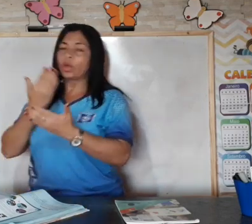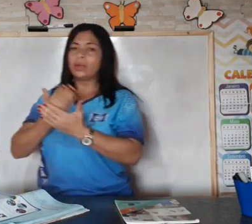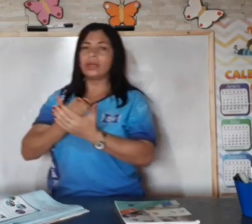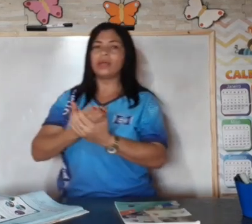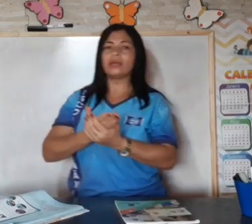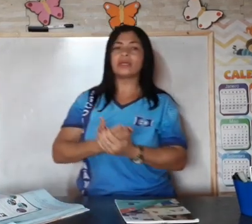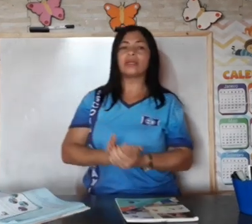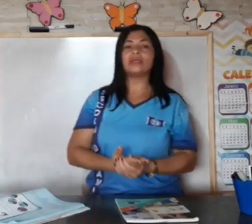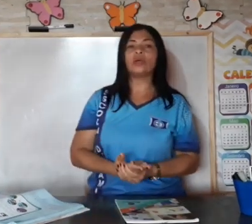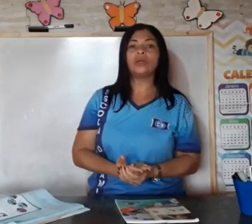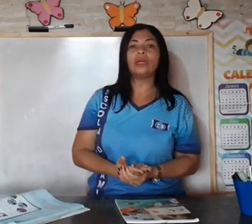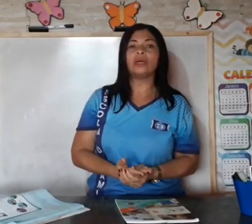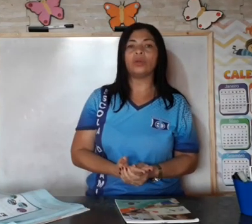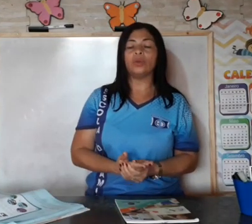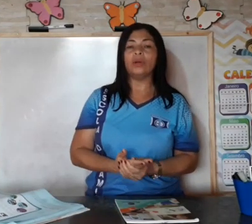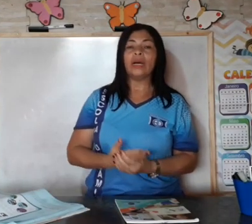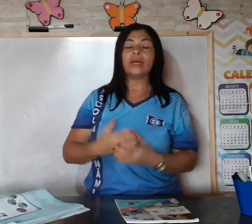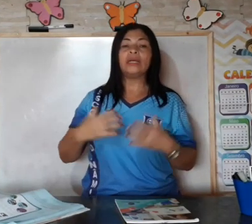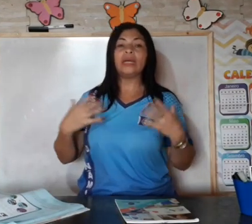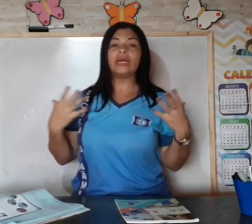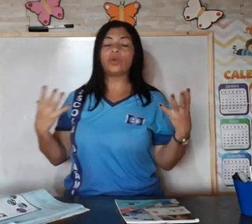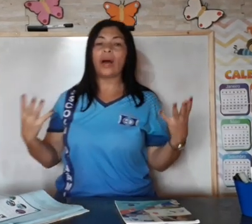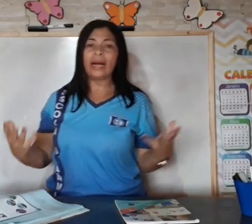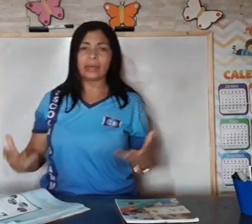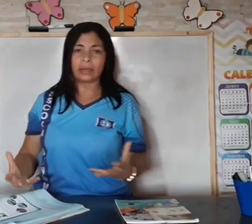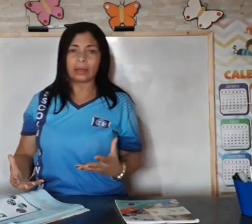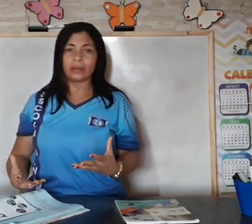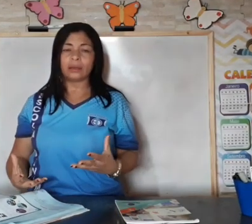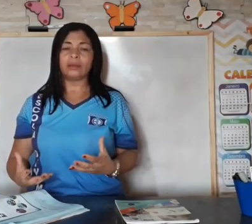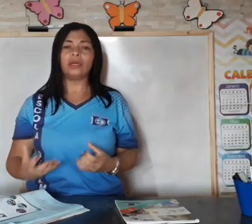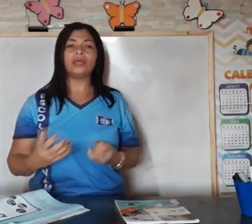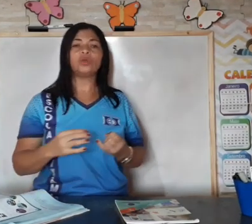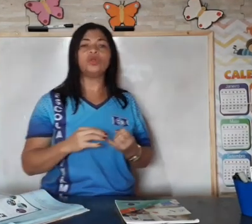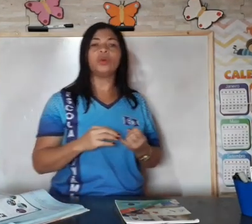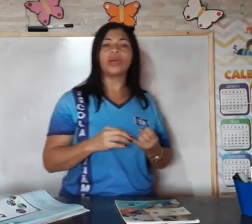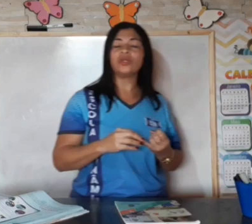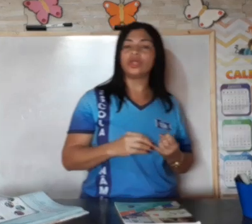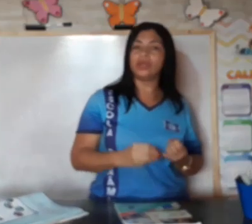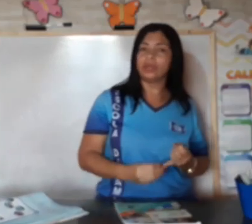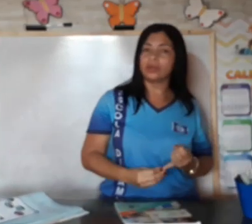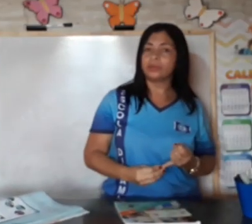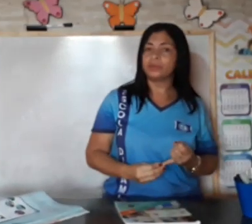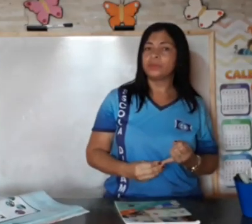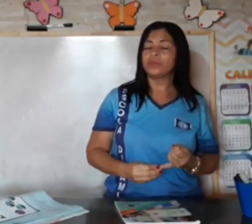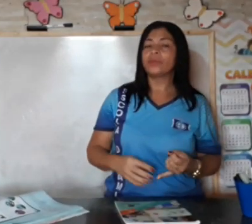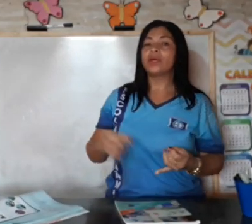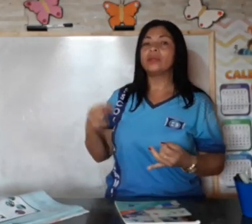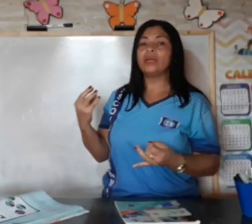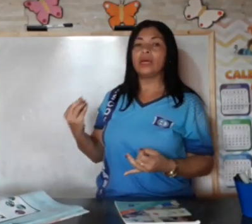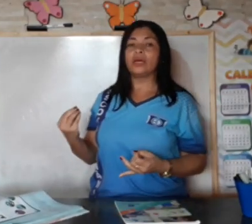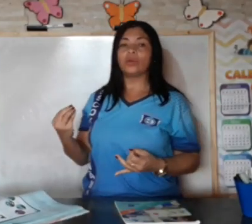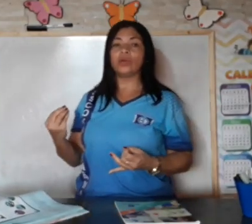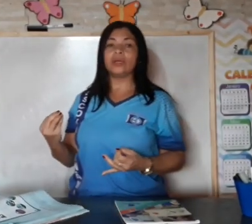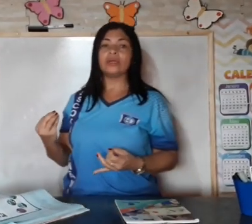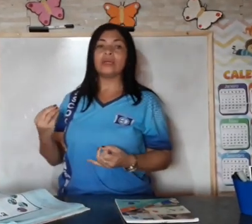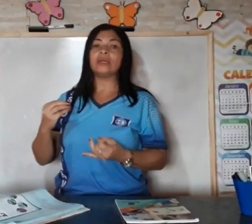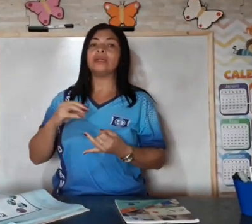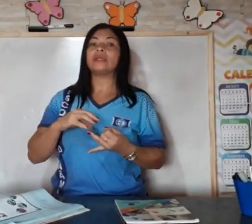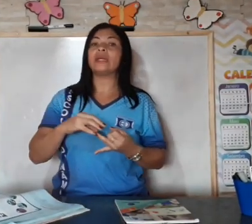toda criança tem seu direito. Direito a quê? Direito de moradia, direito de ter